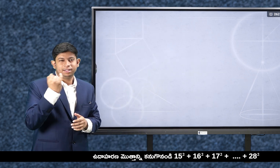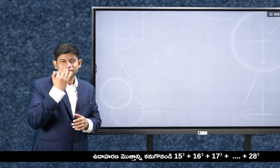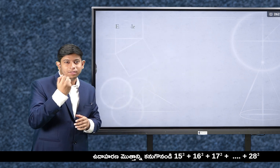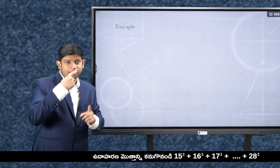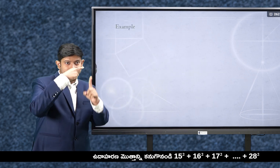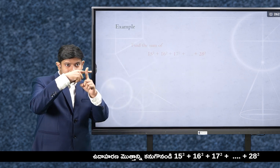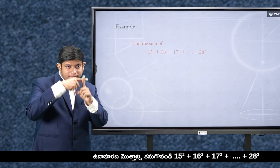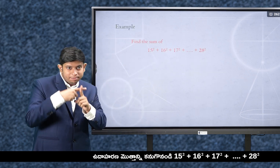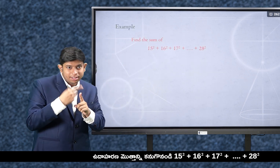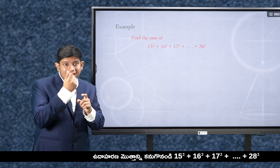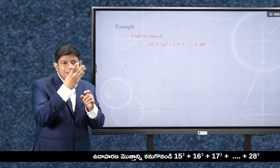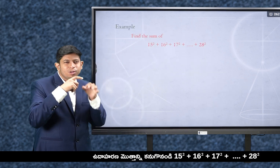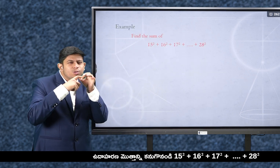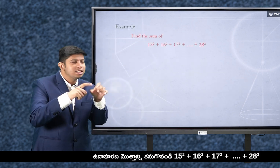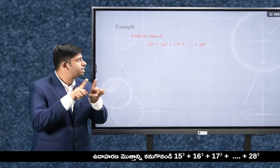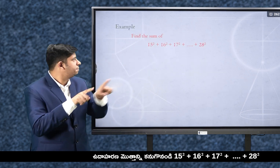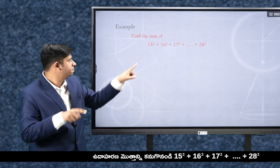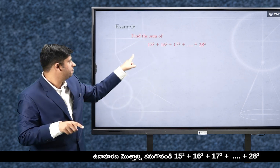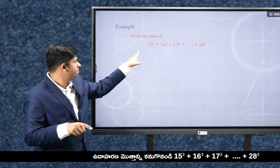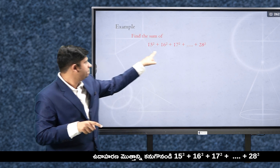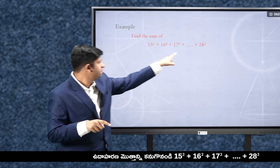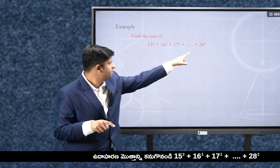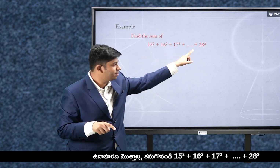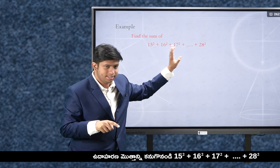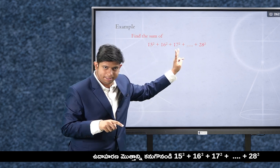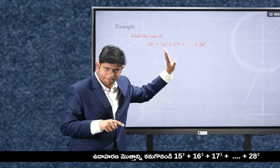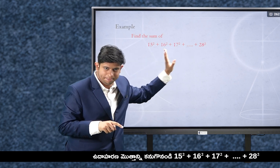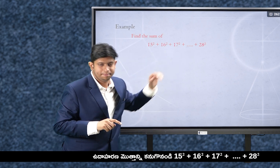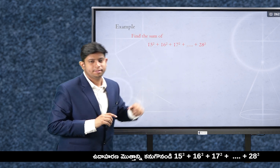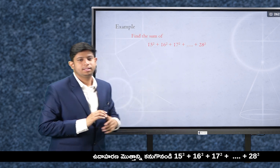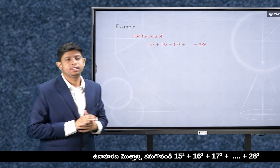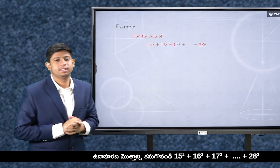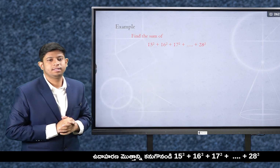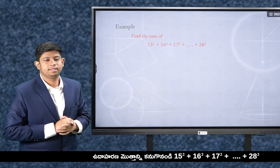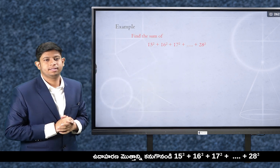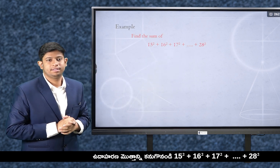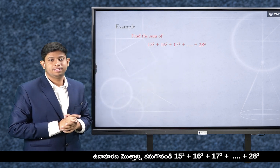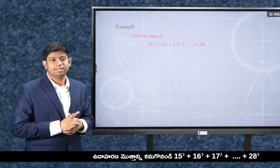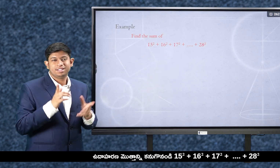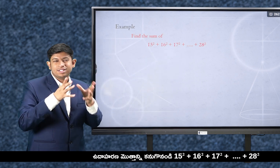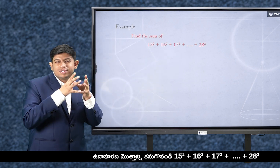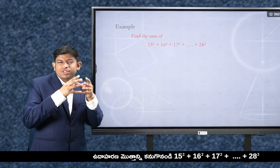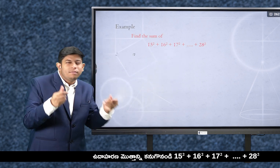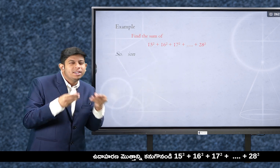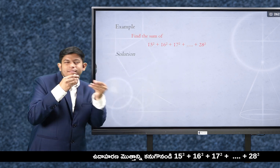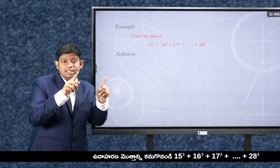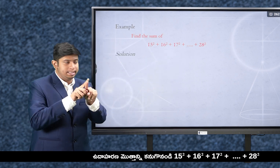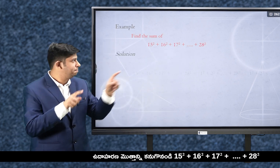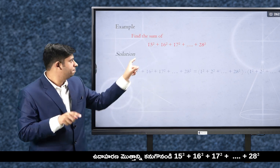ఉదాహరణ మొత్తాన్ని కనుగొనండి. 15 స్క్వేర్ ప్లస్ 16 స్క్వేర్ ప్లస్ 17 స్క్వేర్ ప్లస్ అండ్ సో ఆన్ ప్లస్